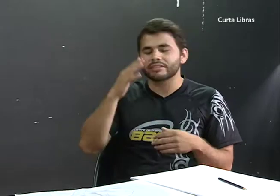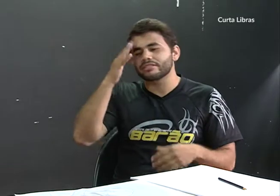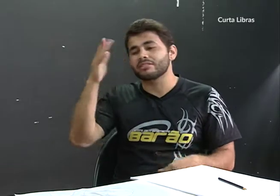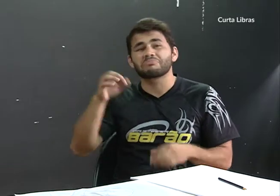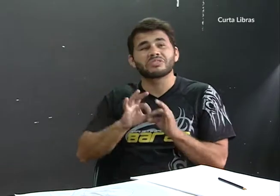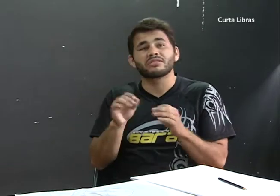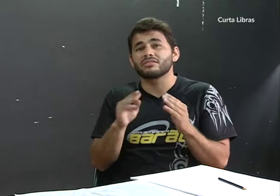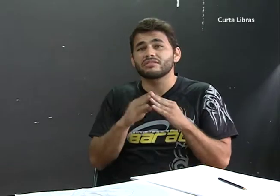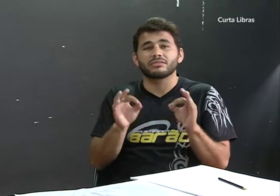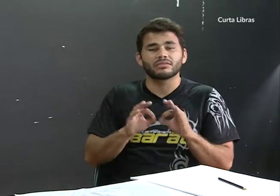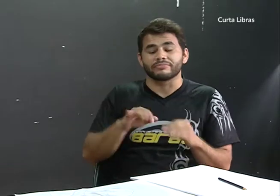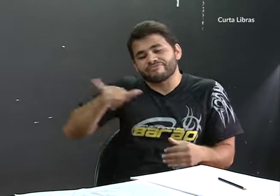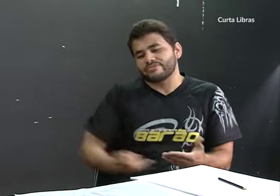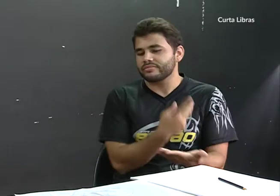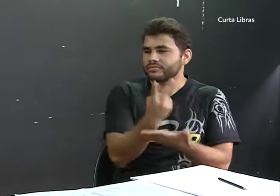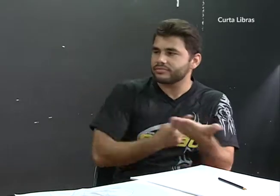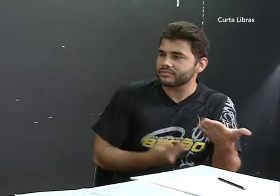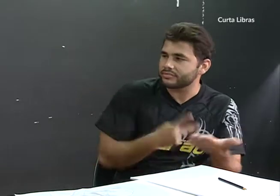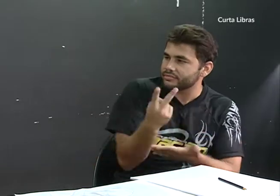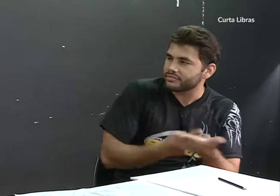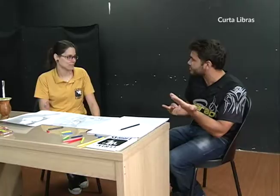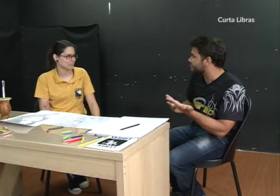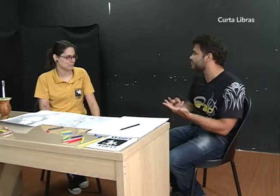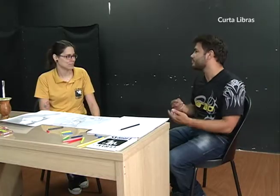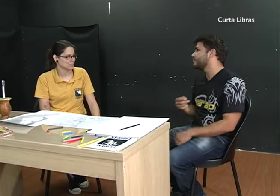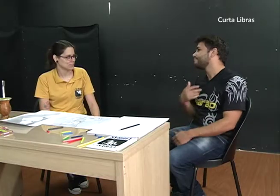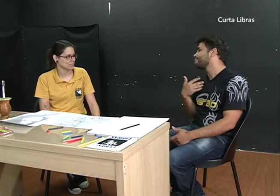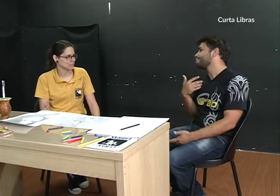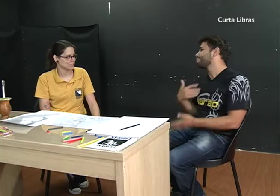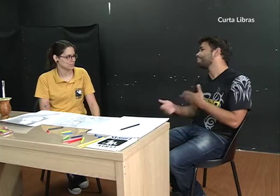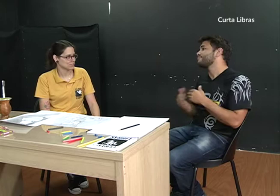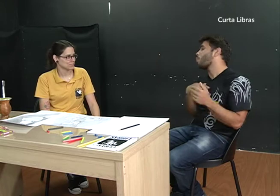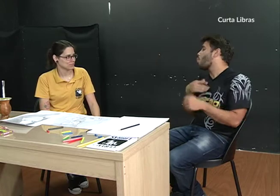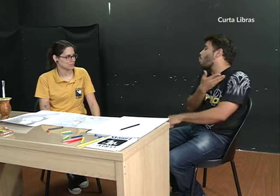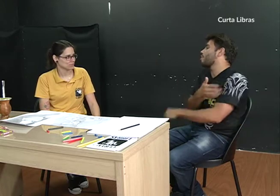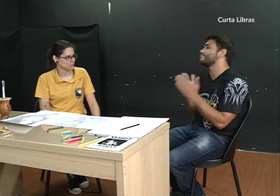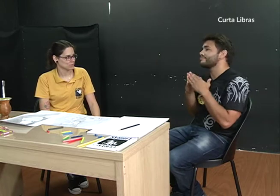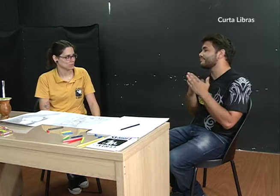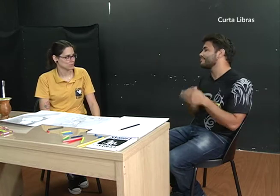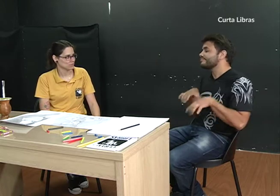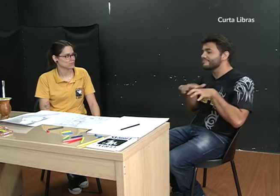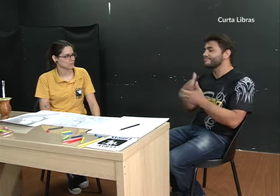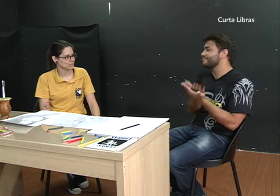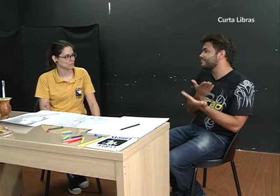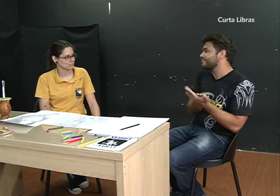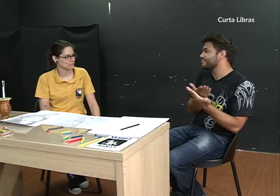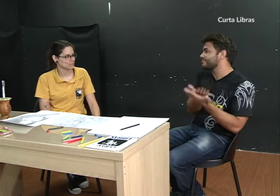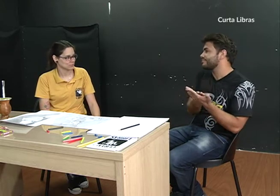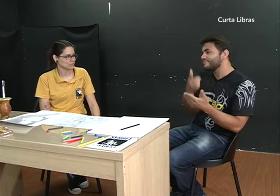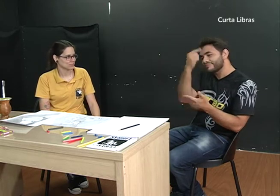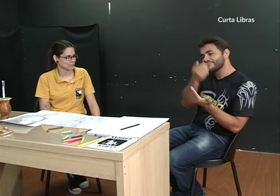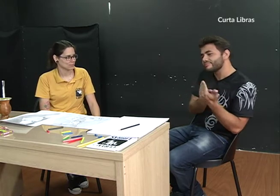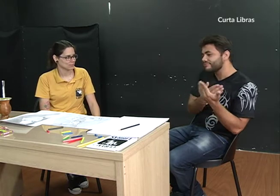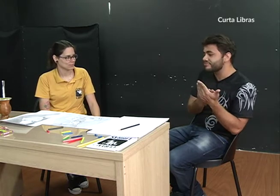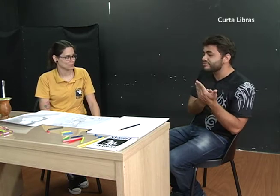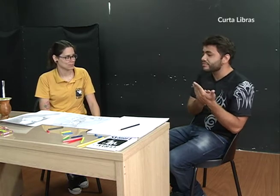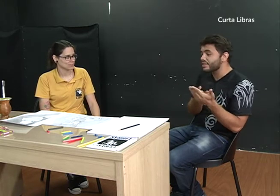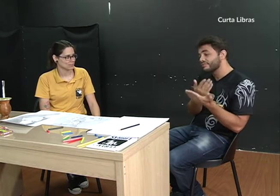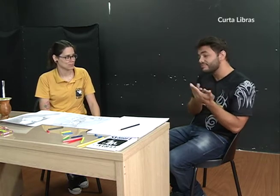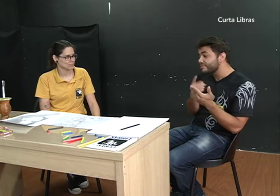em casa, não tenho nada para fazer, daí começo a desenhar. Por exemplo, tô em casa no computador, estudando, aí me dá vontade, eu vou lá e desenho um pouco.